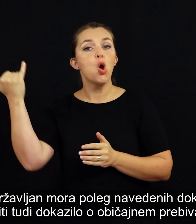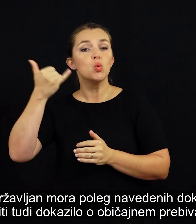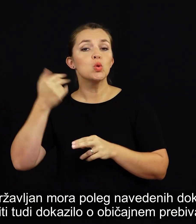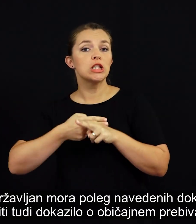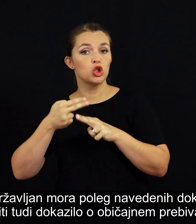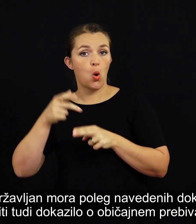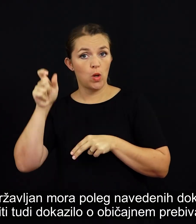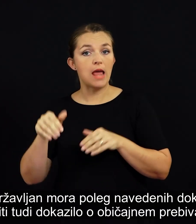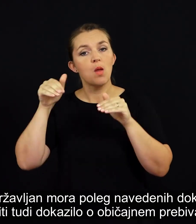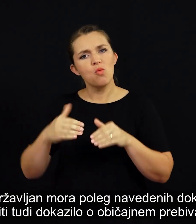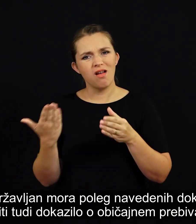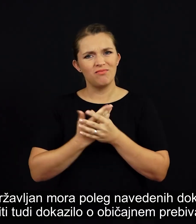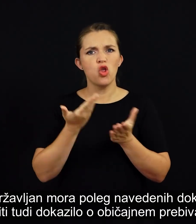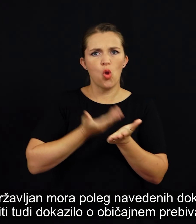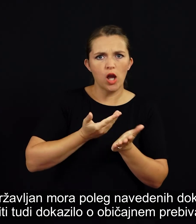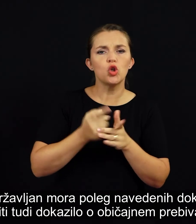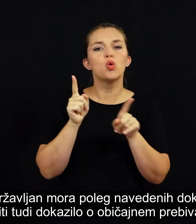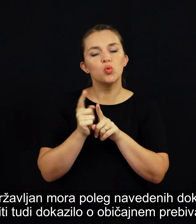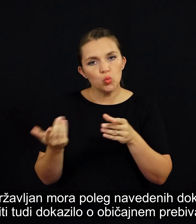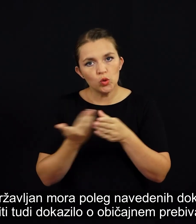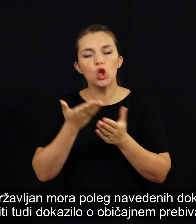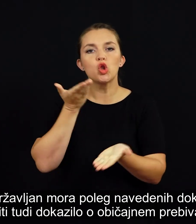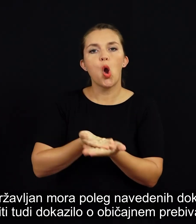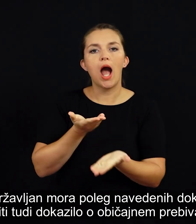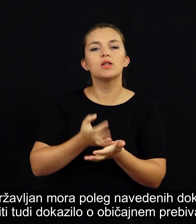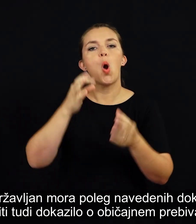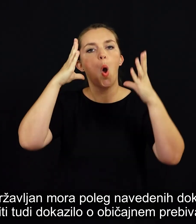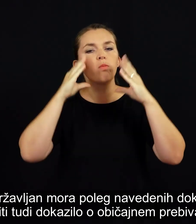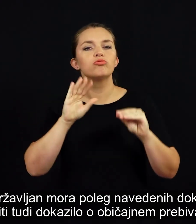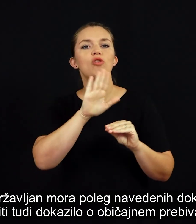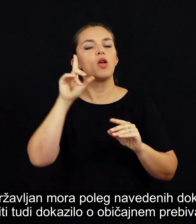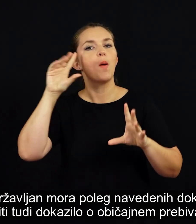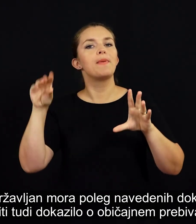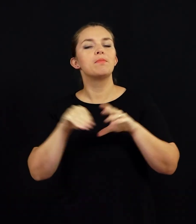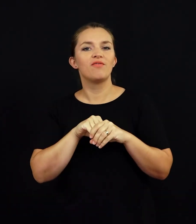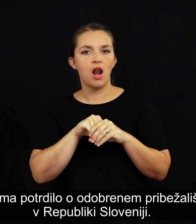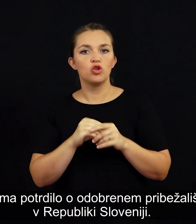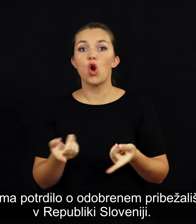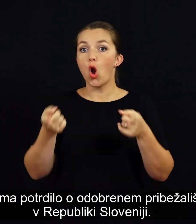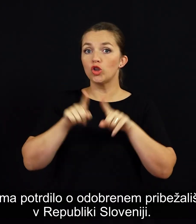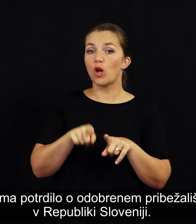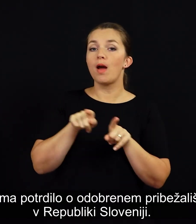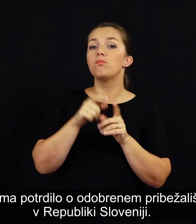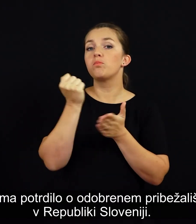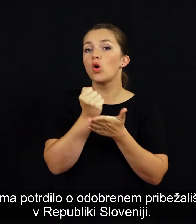poleg navedenih dokazil predložiti tudi dokazilo o običajnem prebivališču oziroma potrdilo o